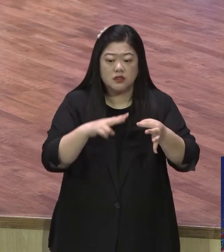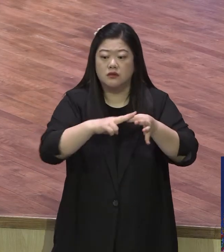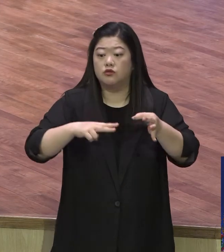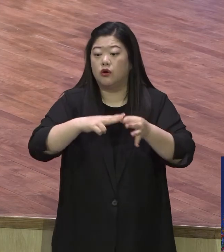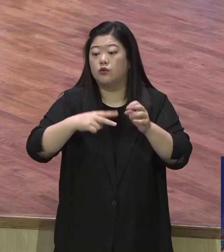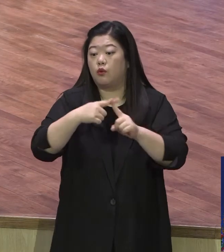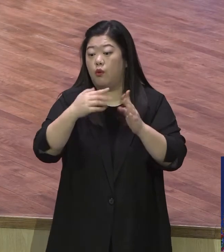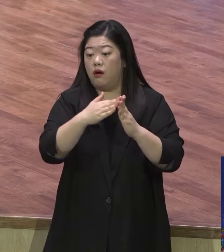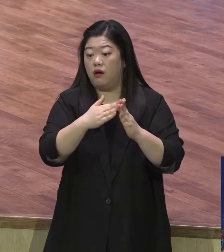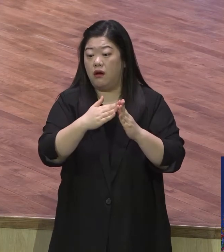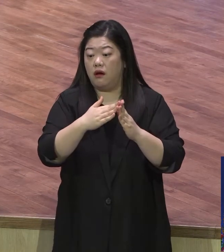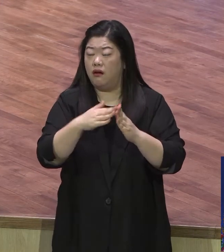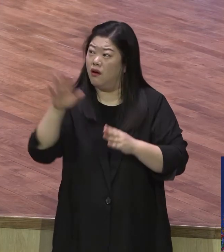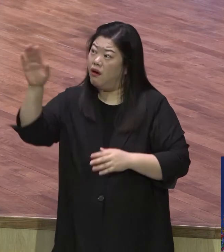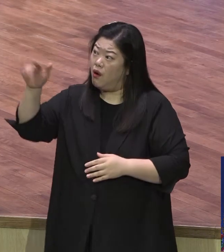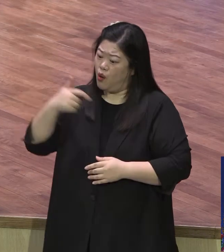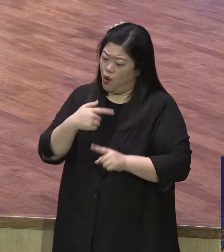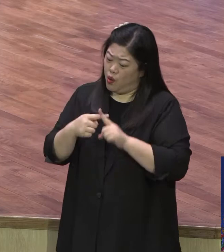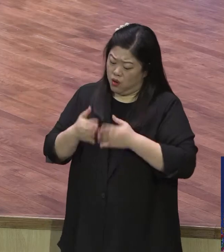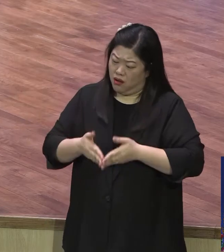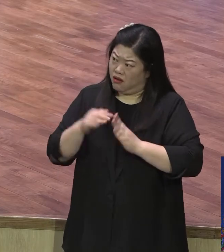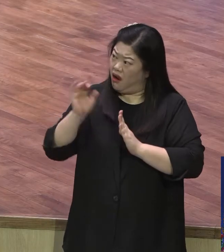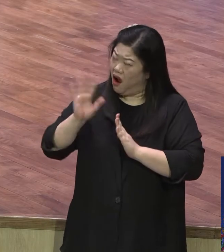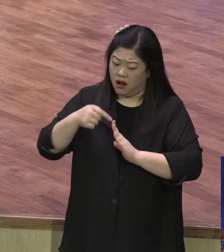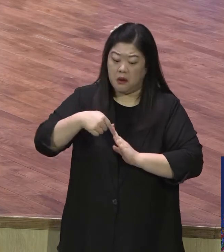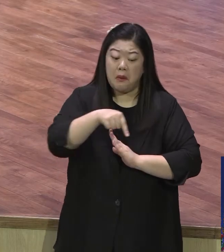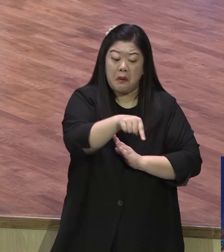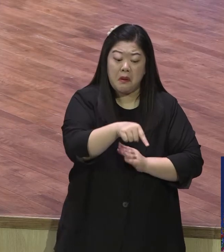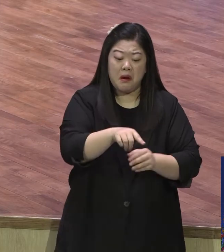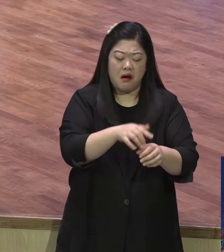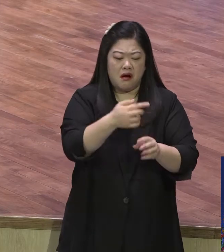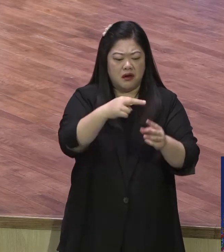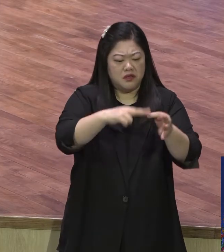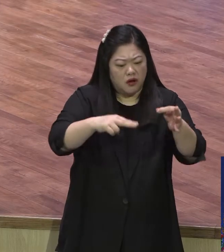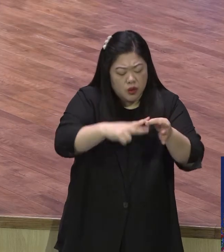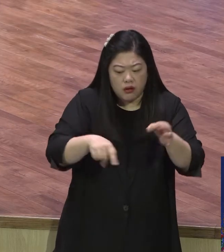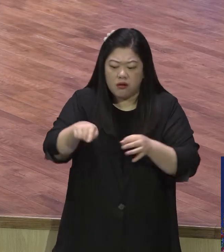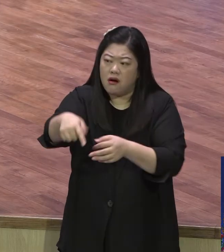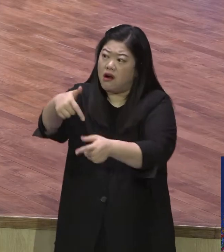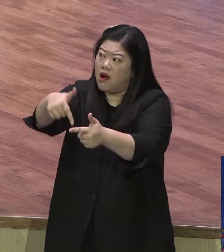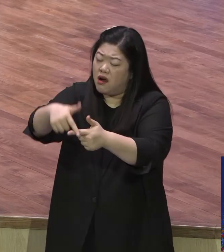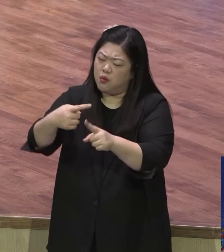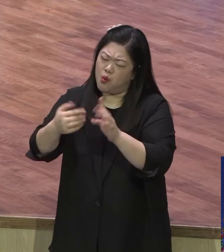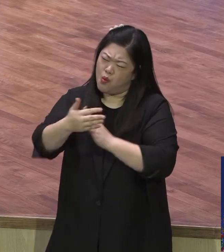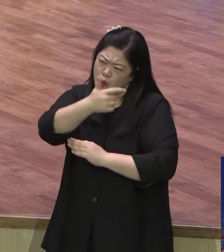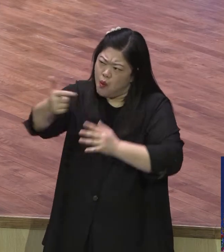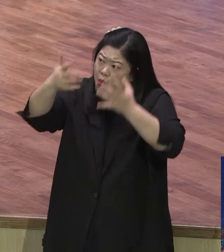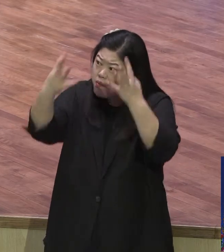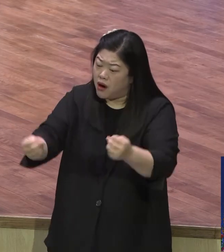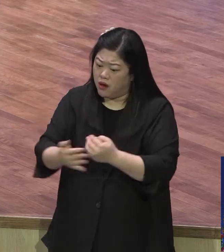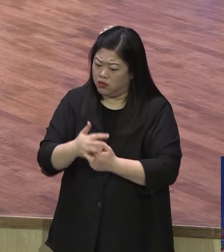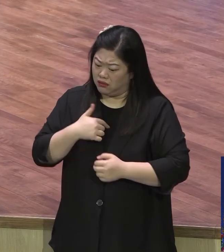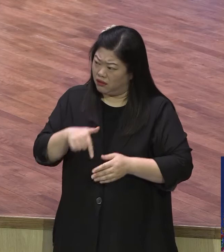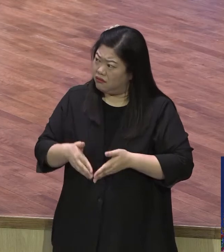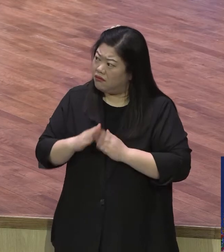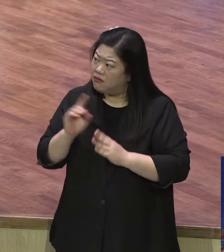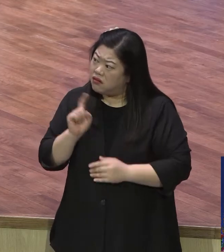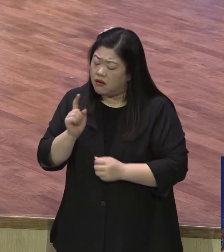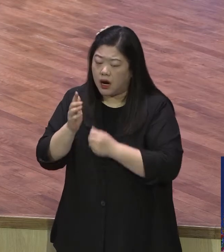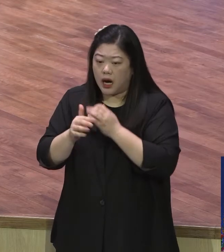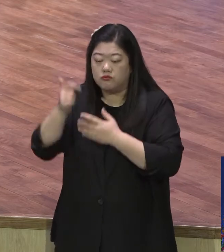못 개한 적도 없기 때문에 그냥 부산 내려가서 성필 동사님 졸업하면 내려와서 같이 하자 그랬기